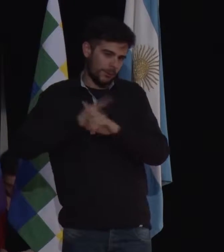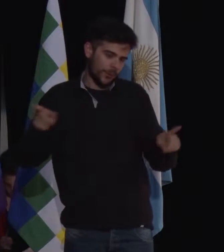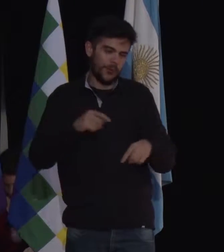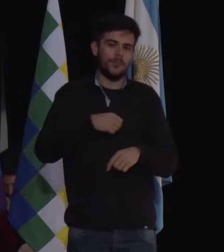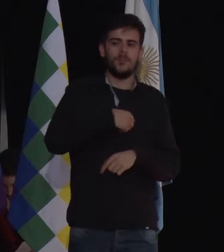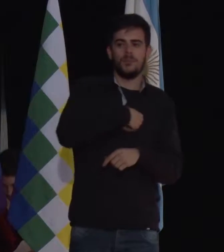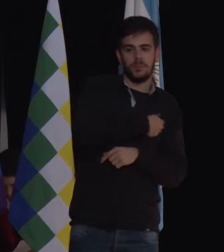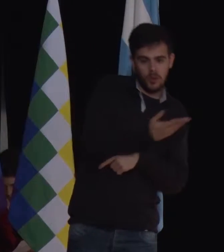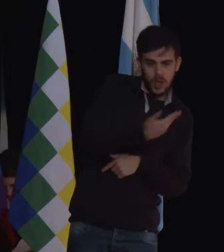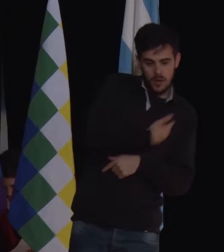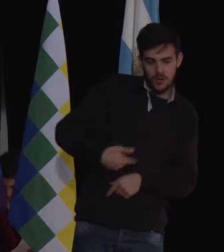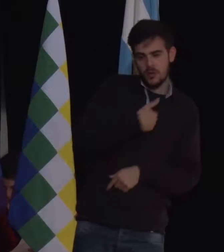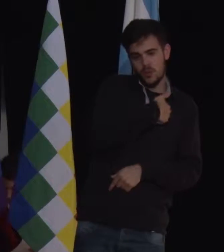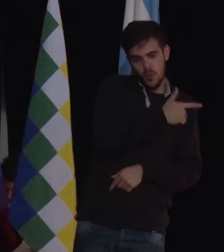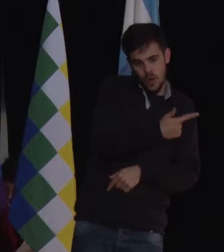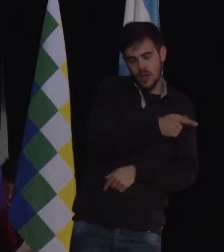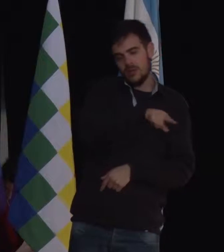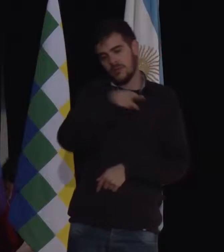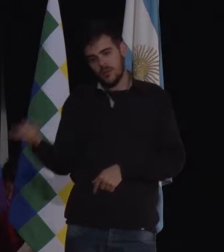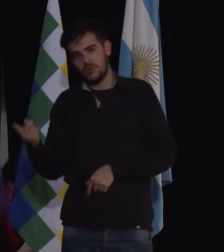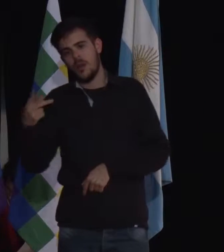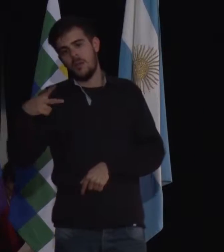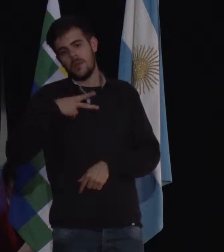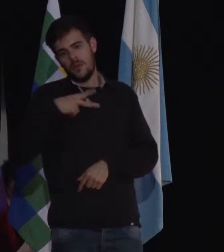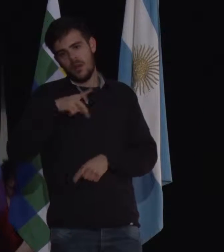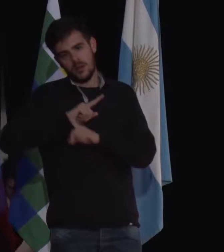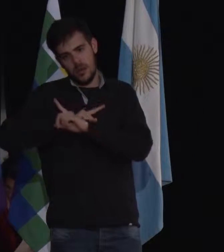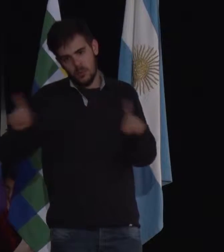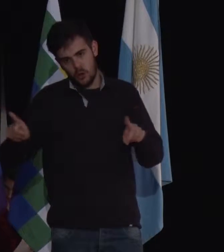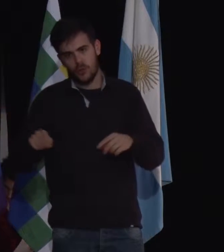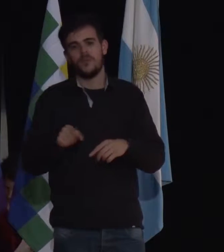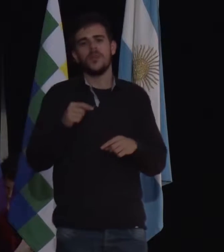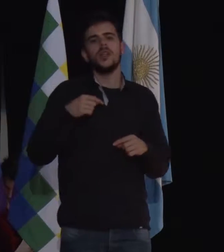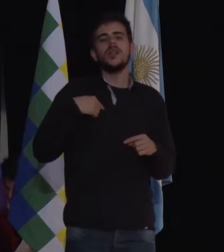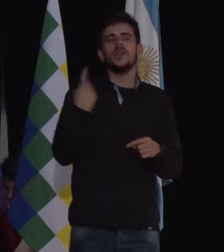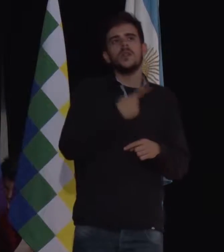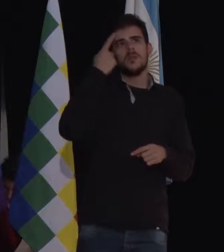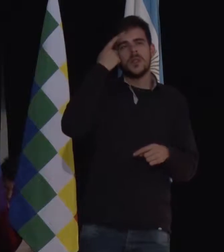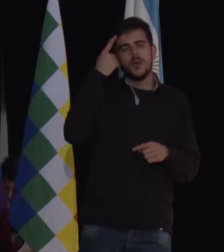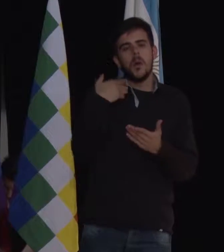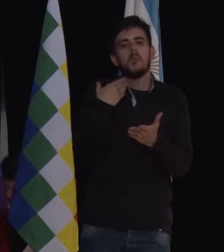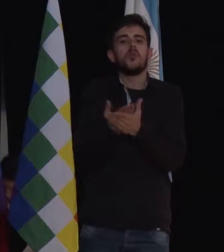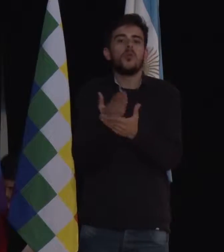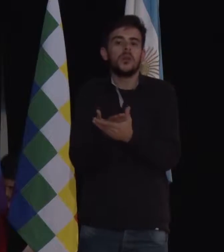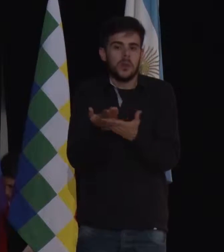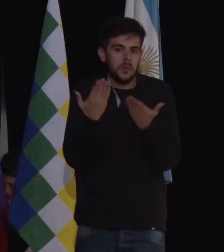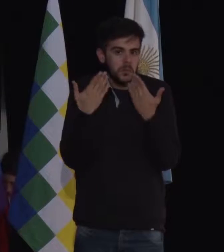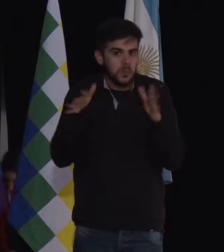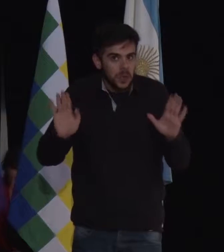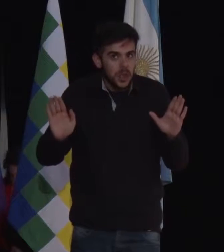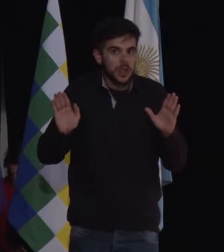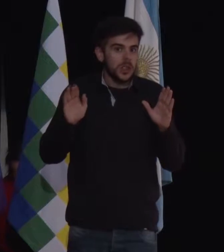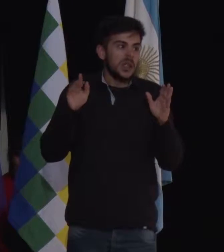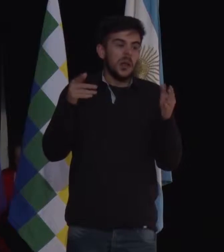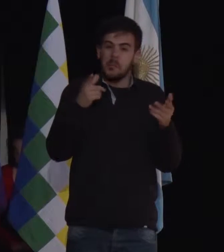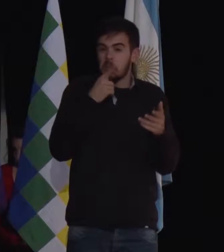Consecuentemente, lo que consideramos y creemos como una propuesta a aplicar, que tal vez sea de